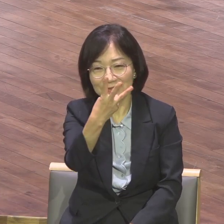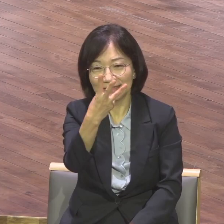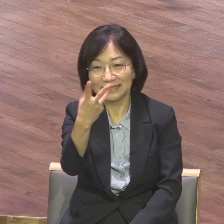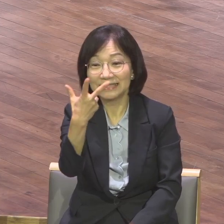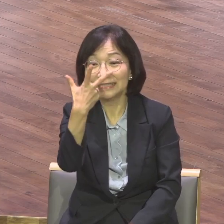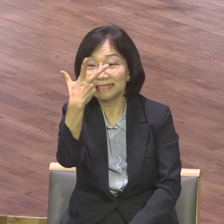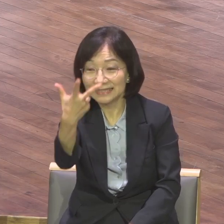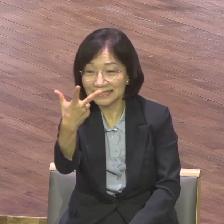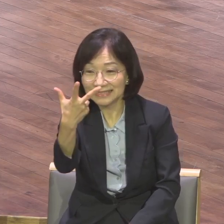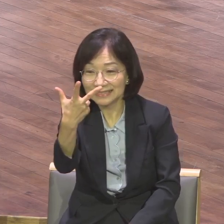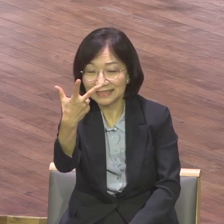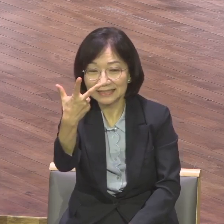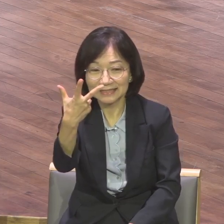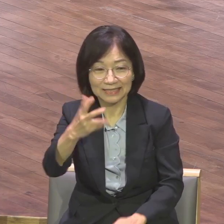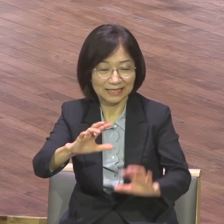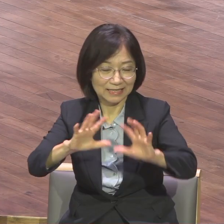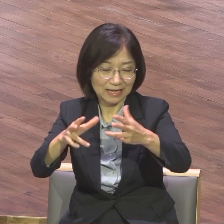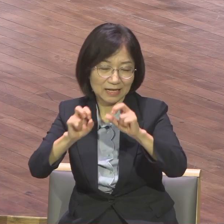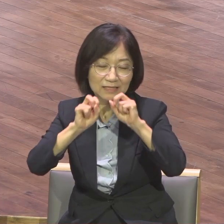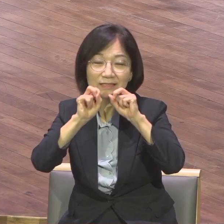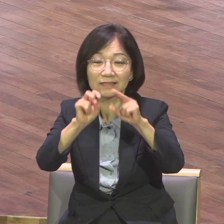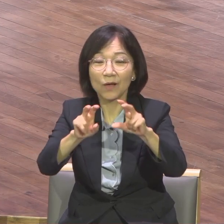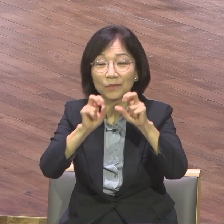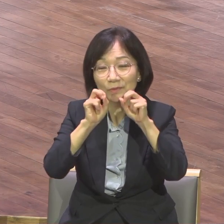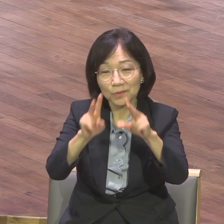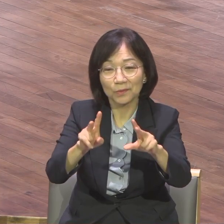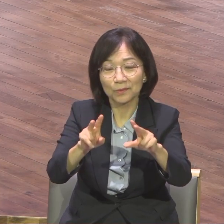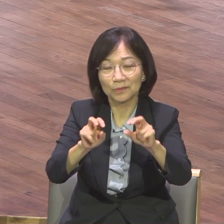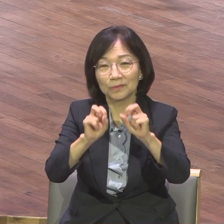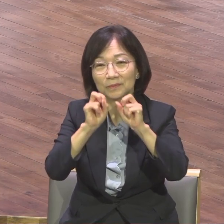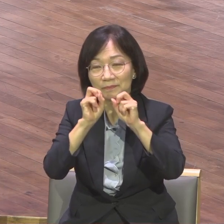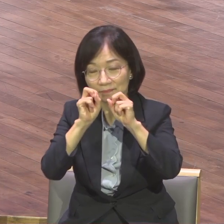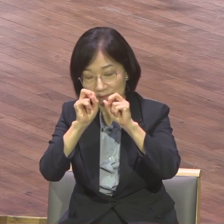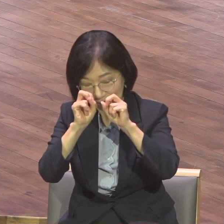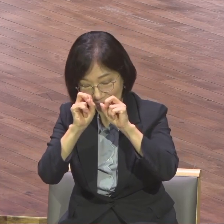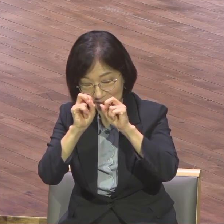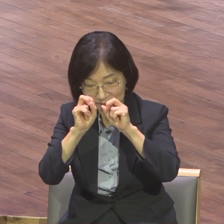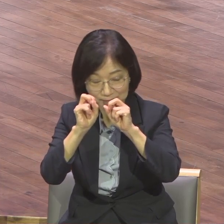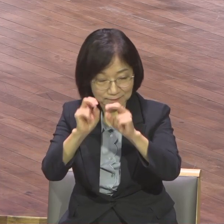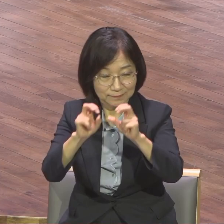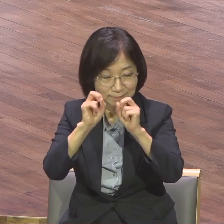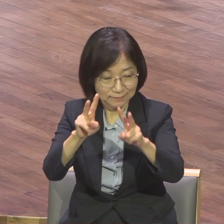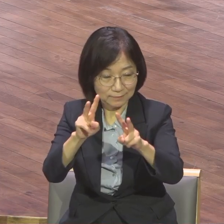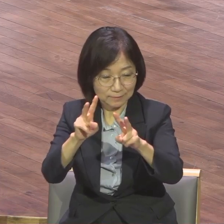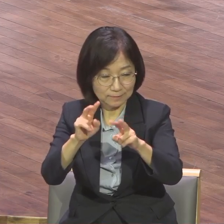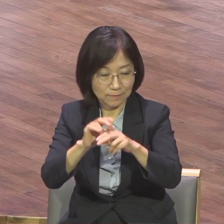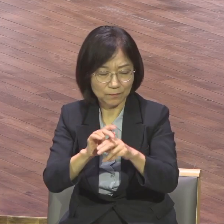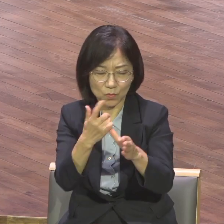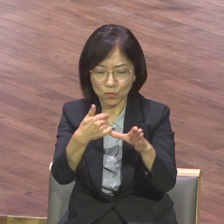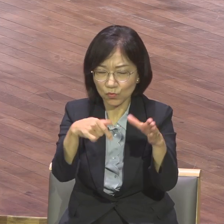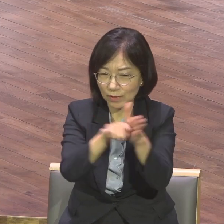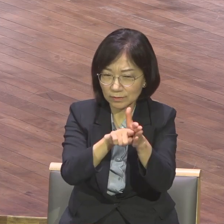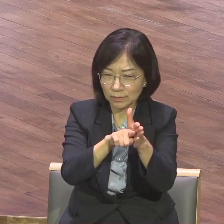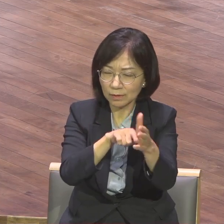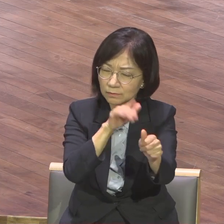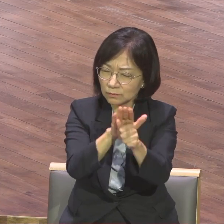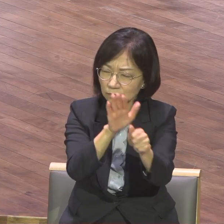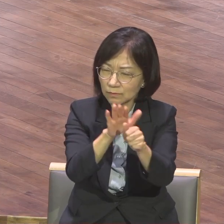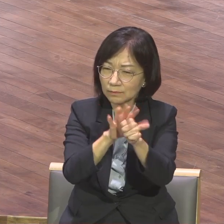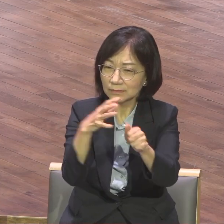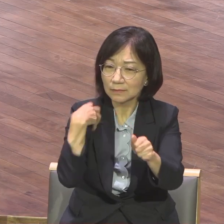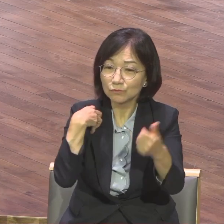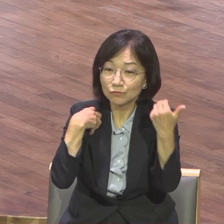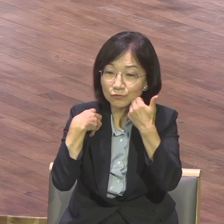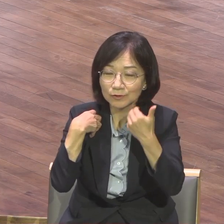237 성교이 할 수 있는 그야말로 이 성교 할 수 있는 산업인 237